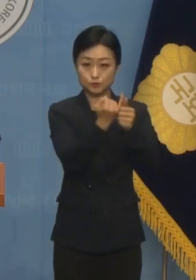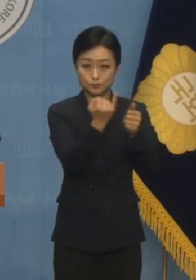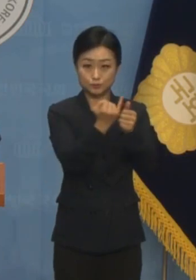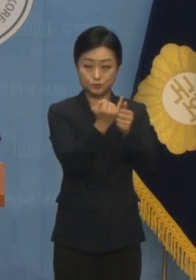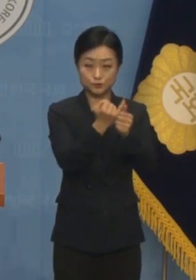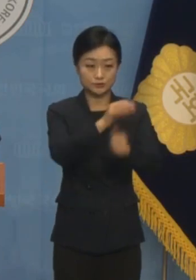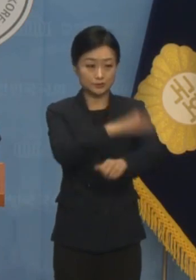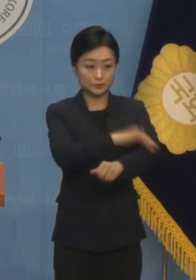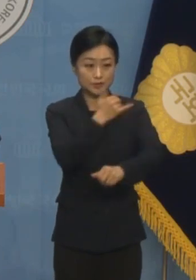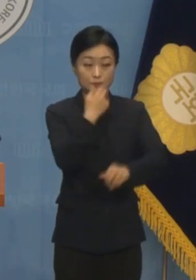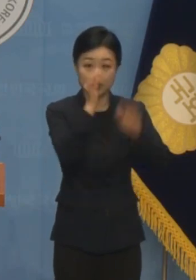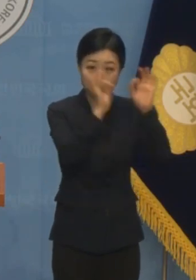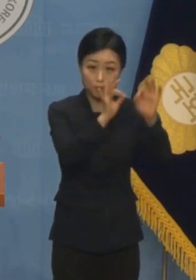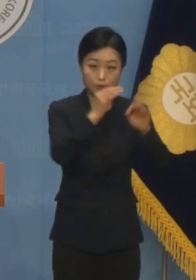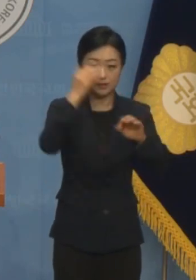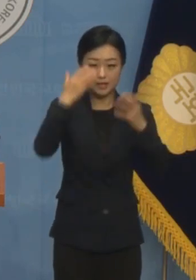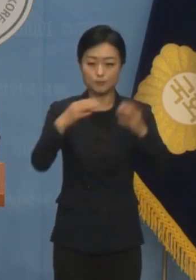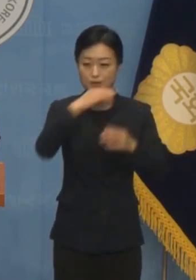바로 잡겠습니다.